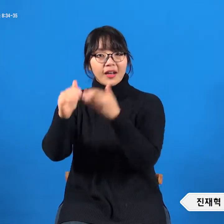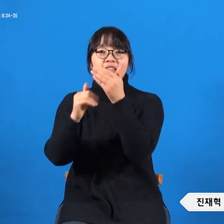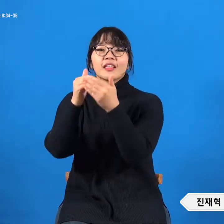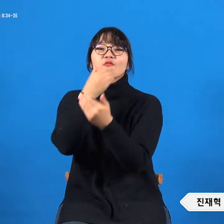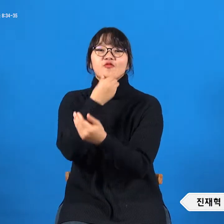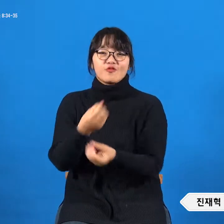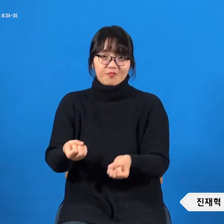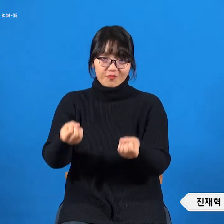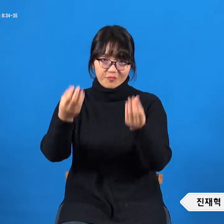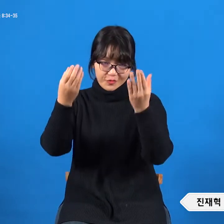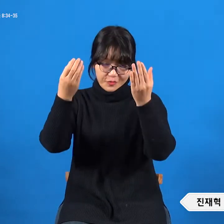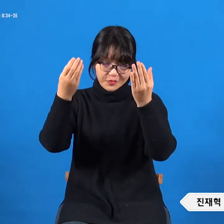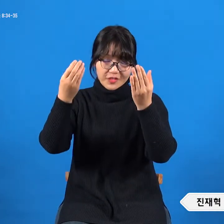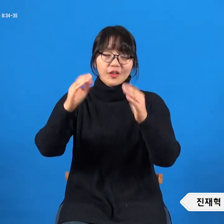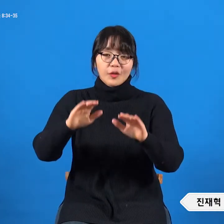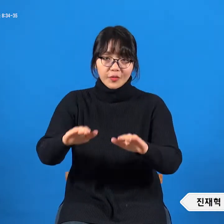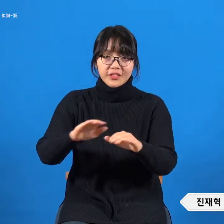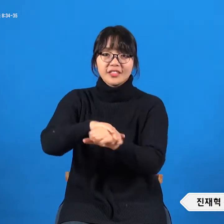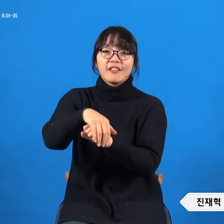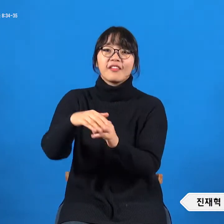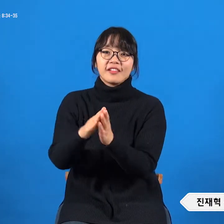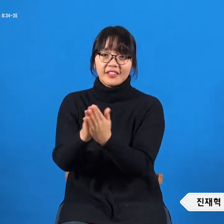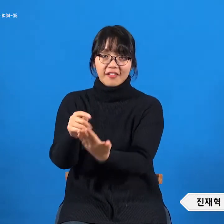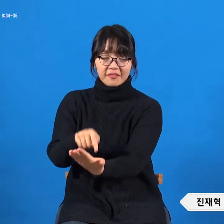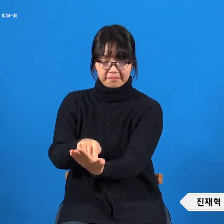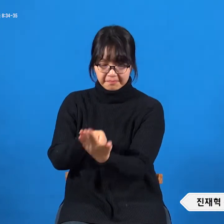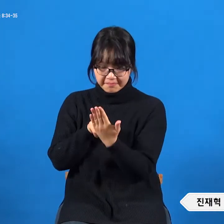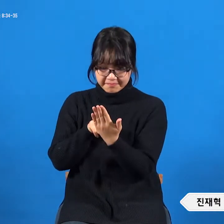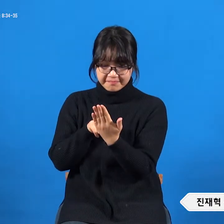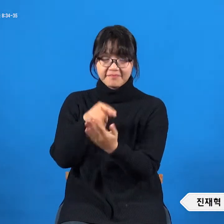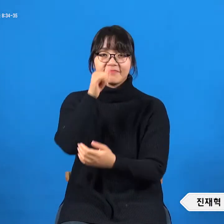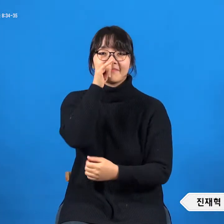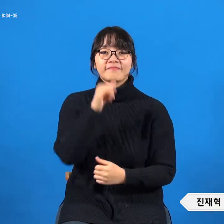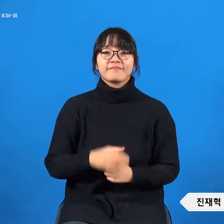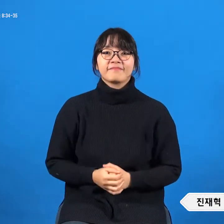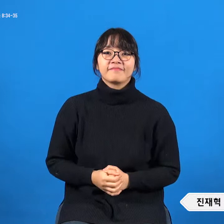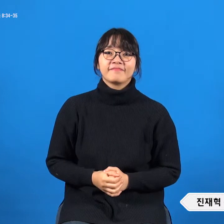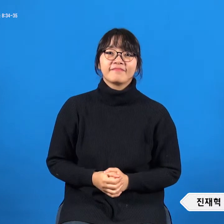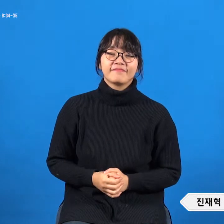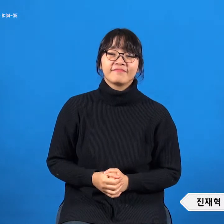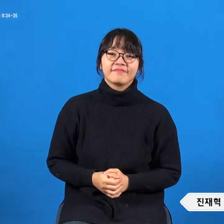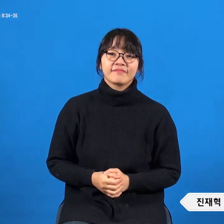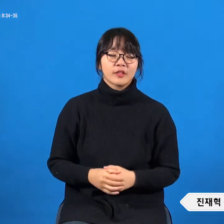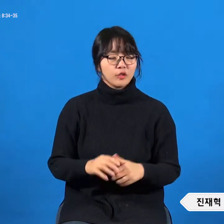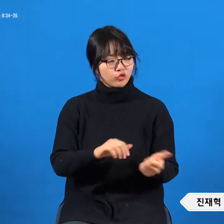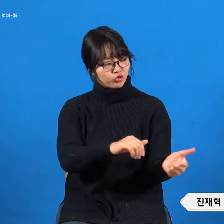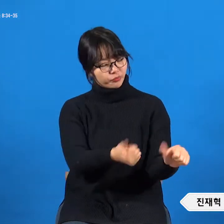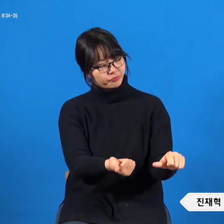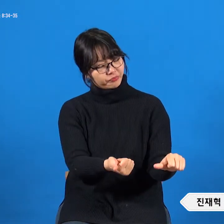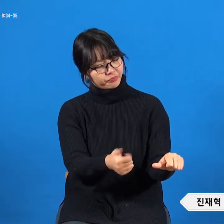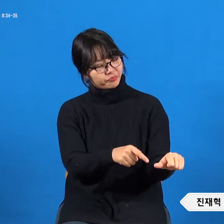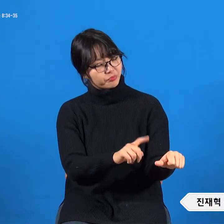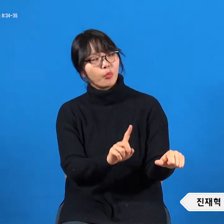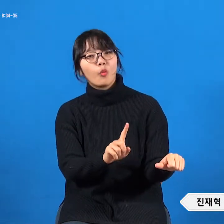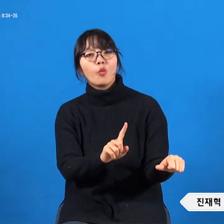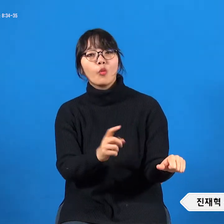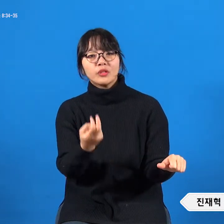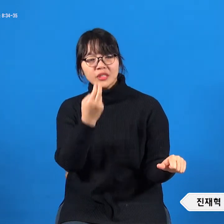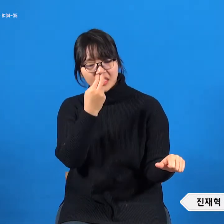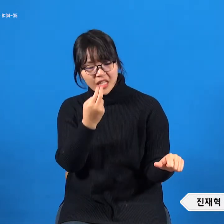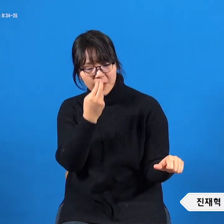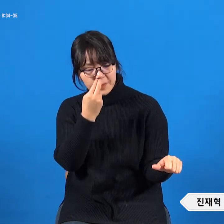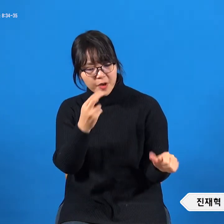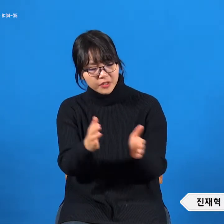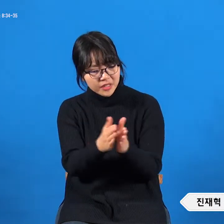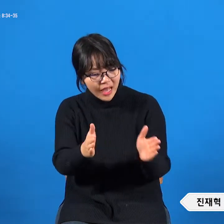죽음의 영성의 이야기를 성경은 오늘 우리에게 말씀하십니다. 어떻게 죽음이 생명을